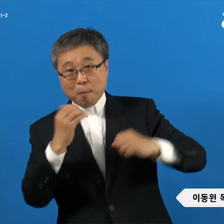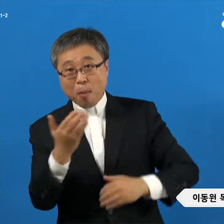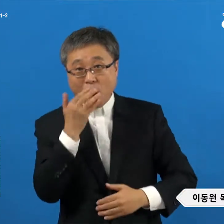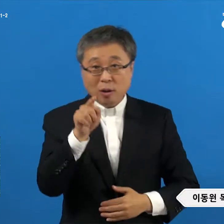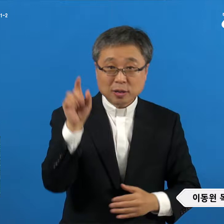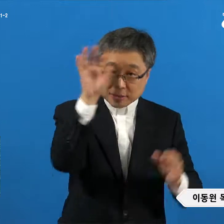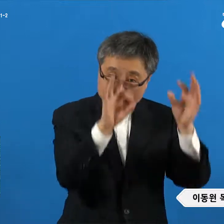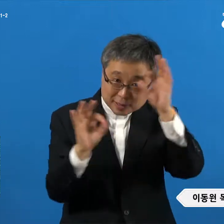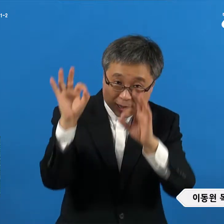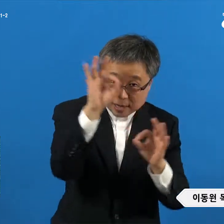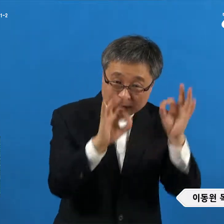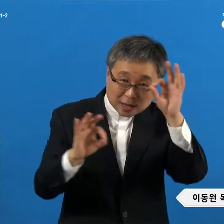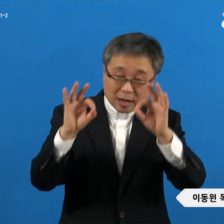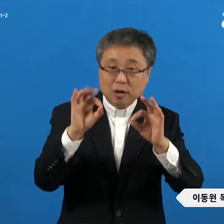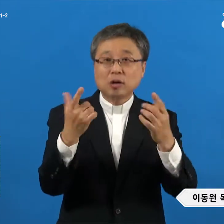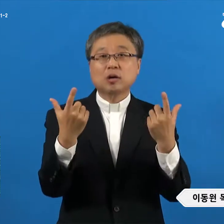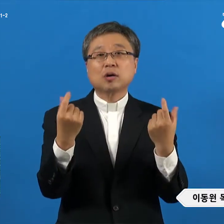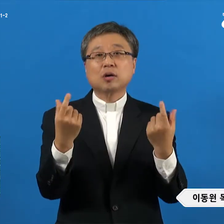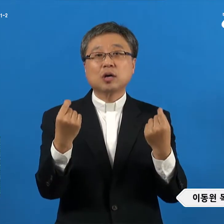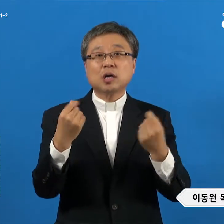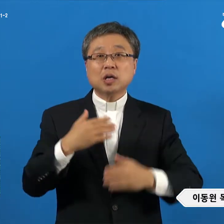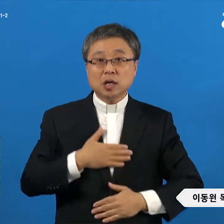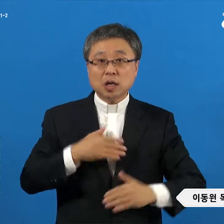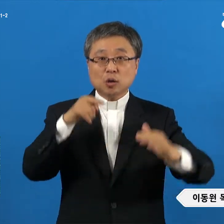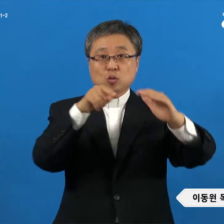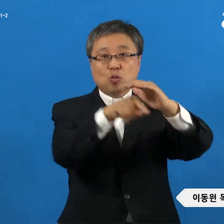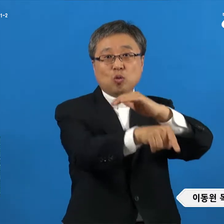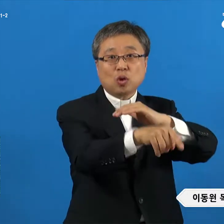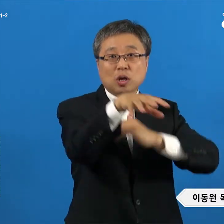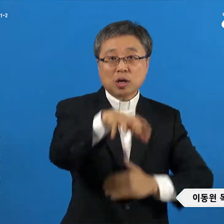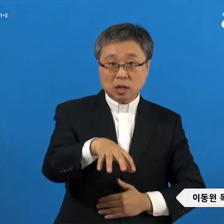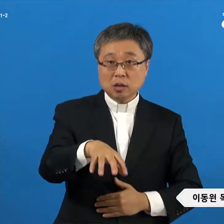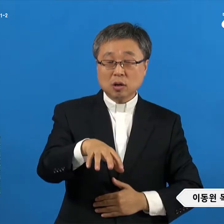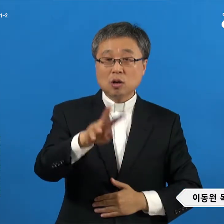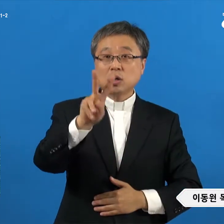구하고, 그렇게 이 동굴에서 보낸 시간이 무려